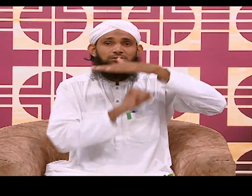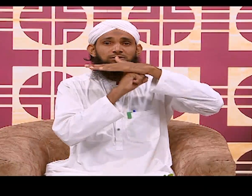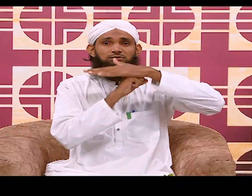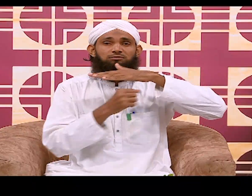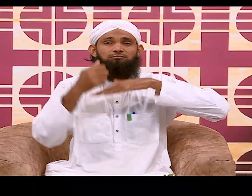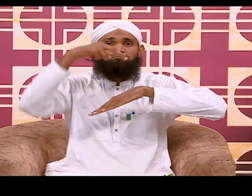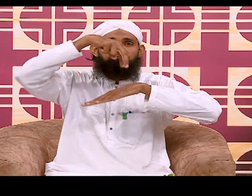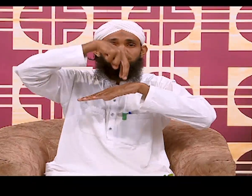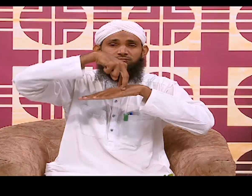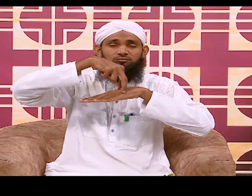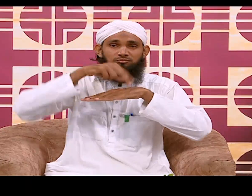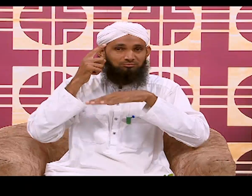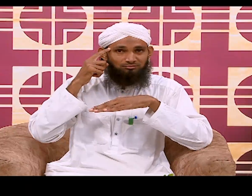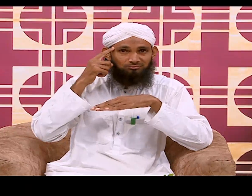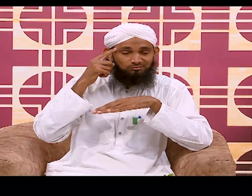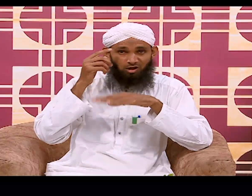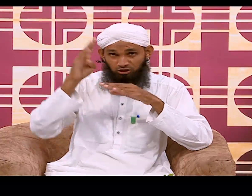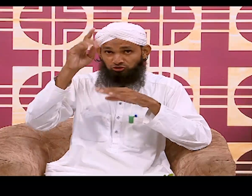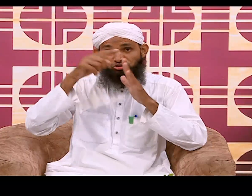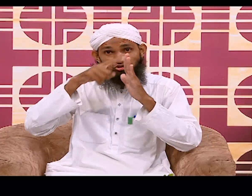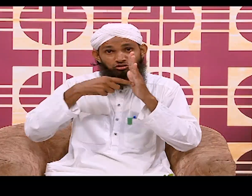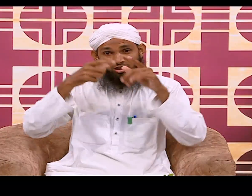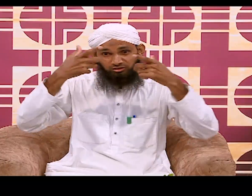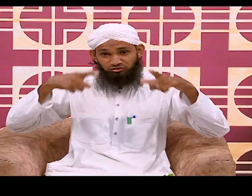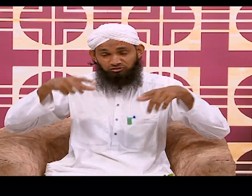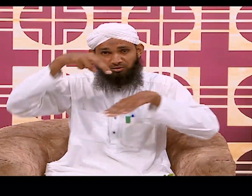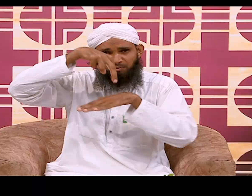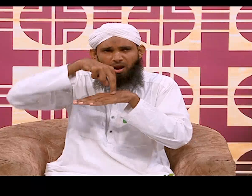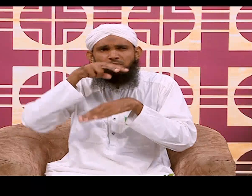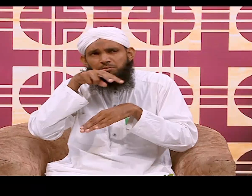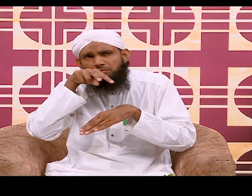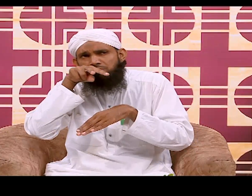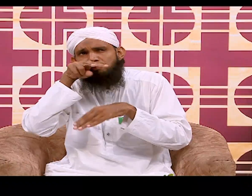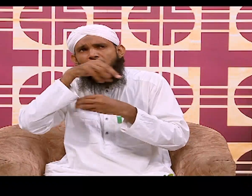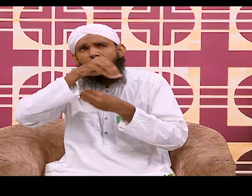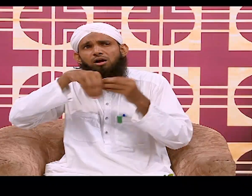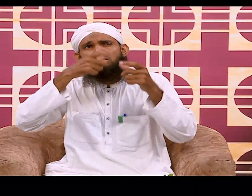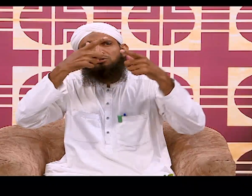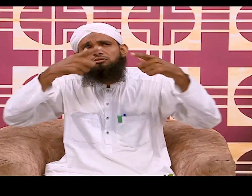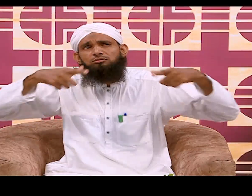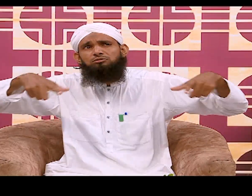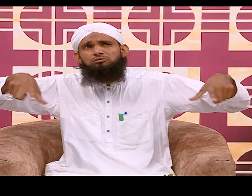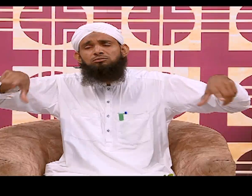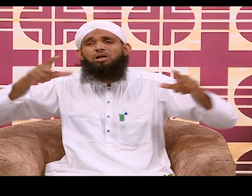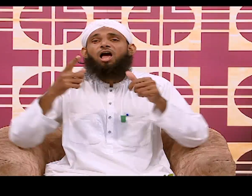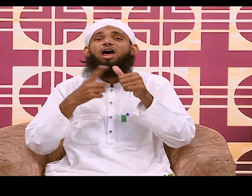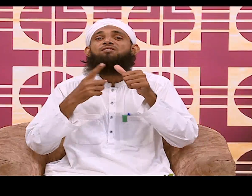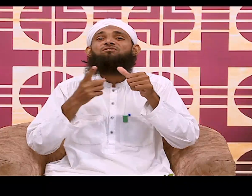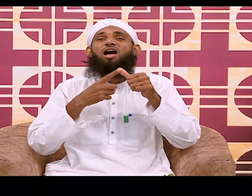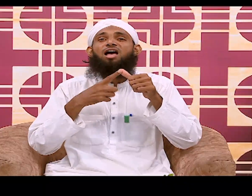جیلان شریف سے عرفات کا میدان نظر آنے لگا۔ میں نے میدان عرفات میں حاجیوں کو کھڑے دیکھا۔ اس کے بعد